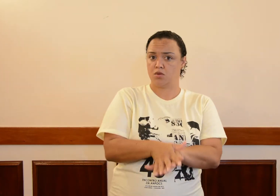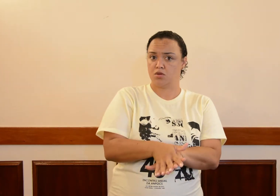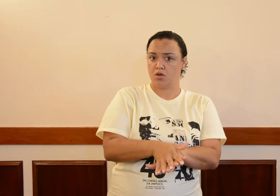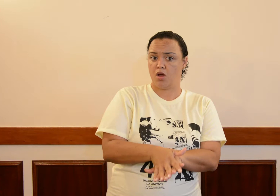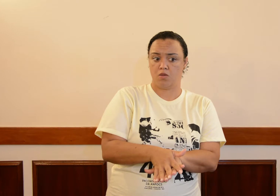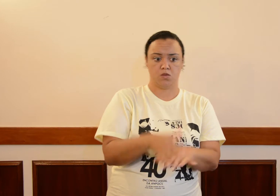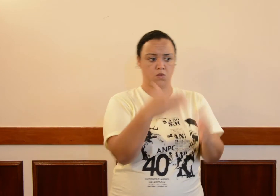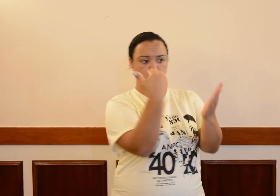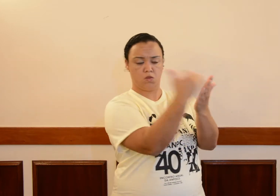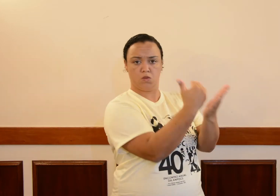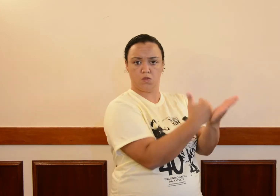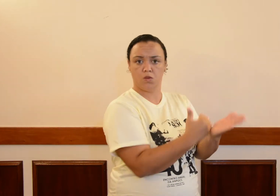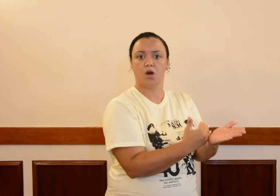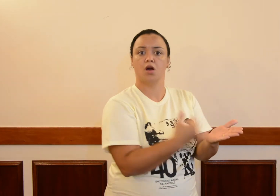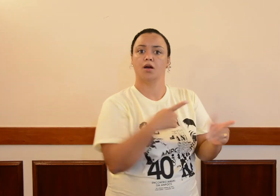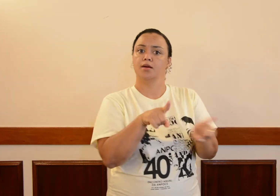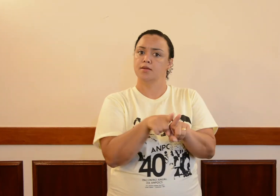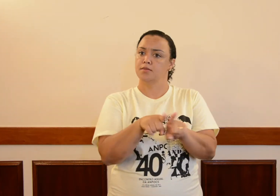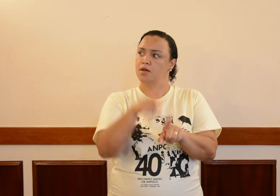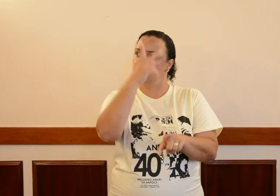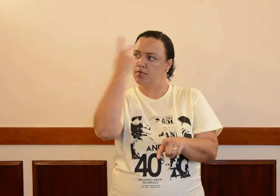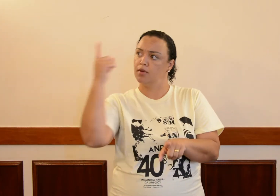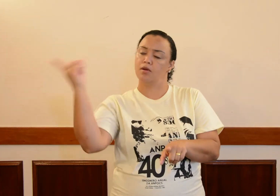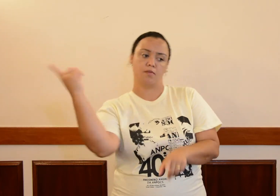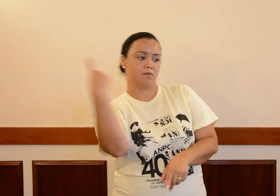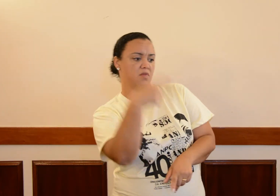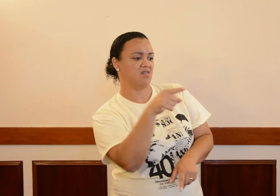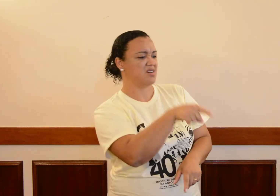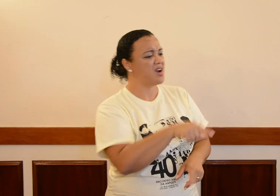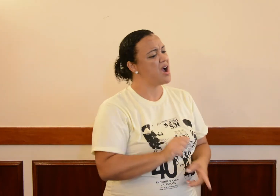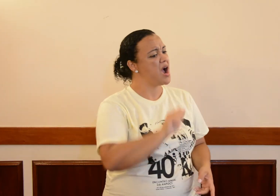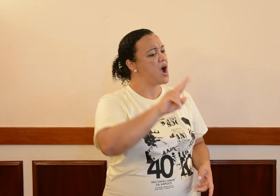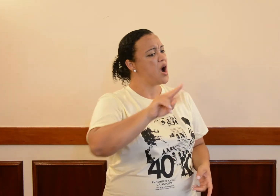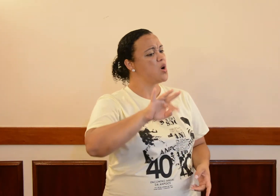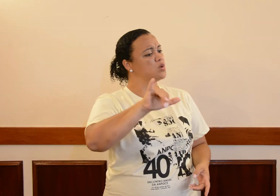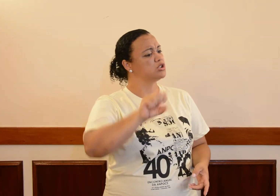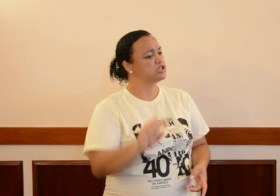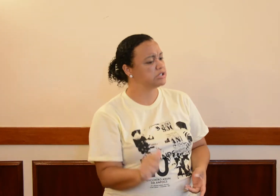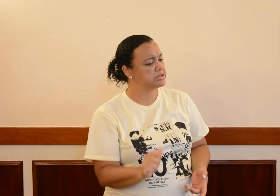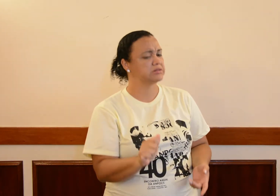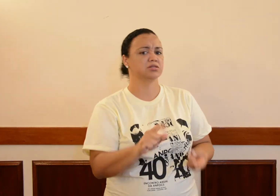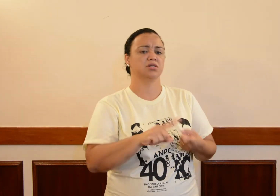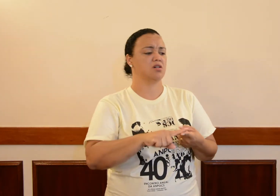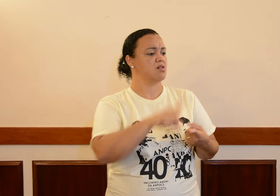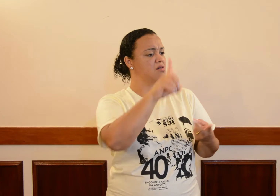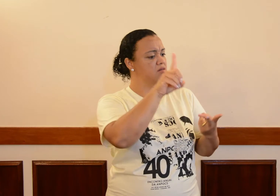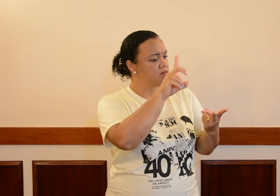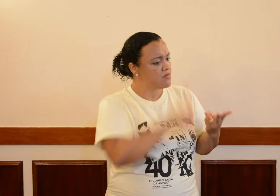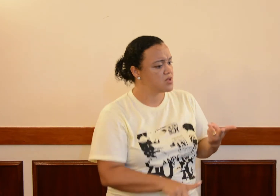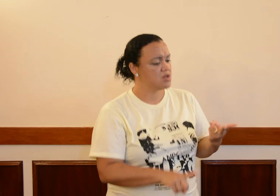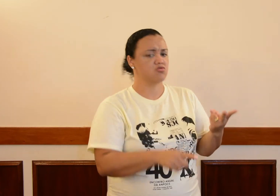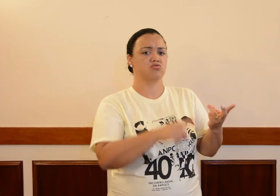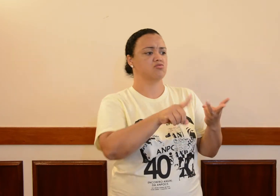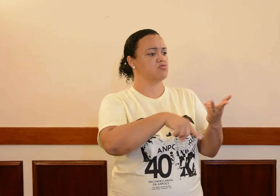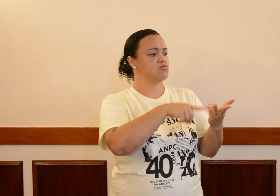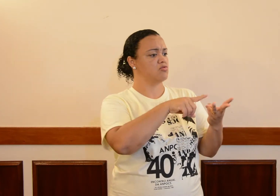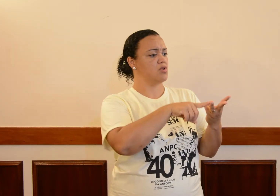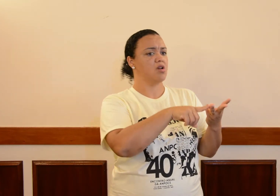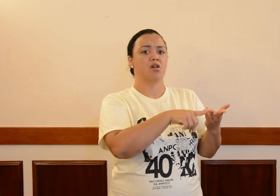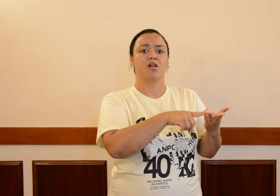categoriza como deficientes, autistas e cotistas. No cotidiano da inclusão, que concepções